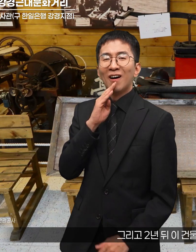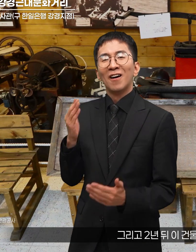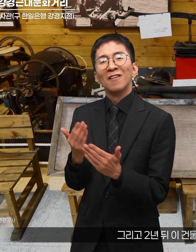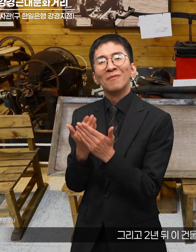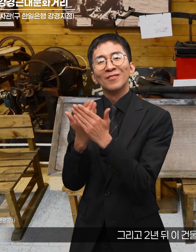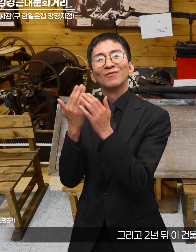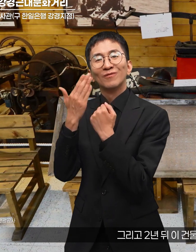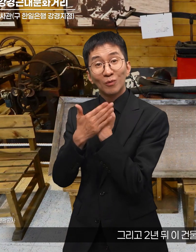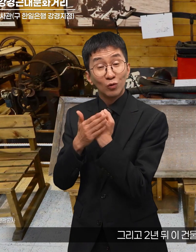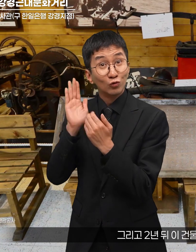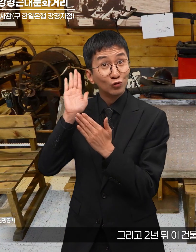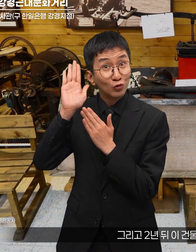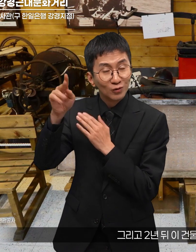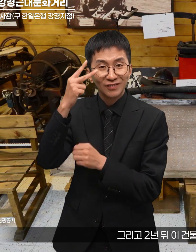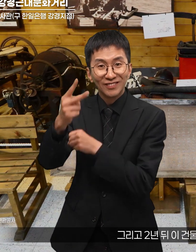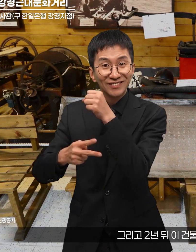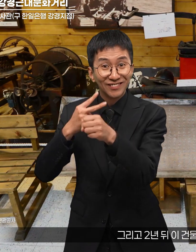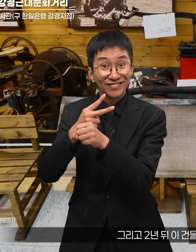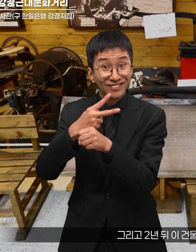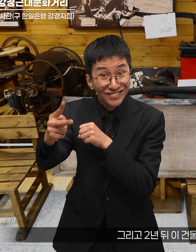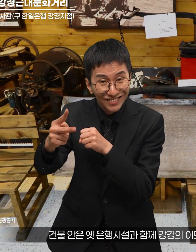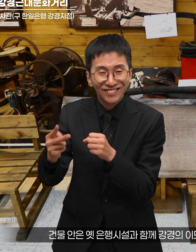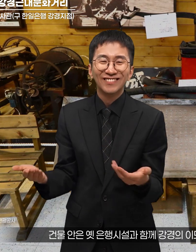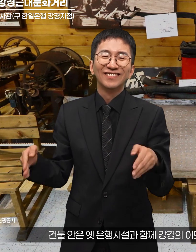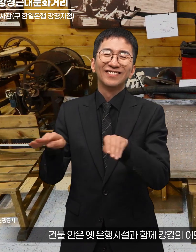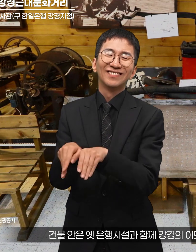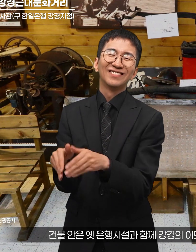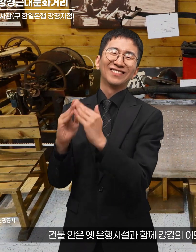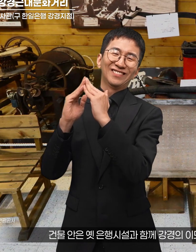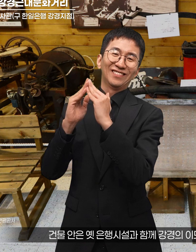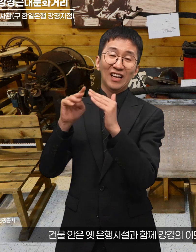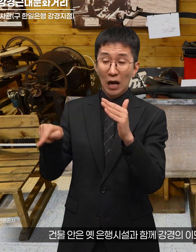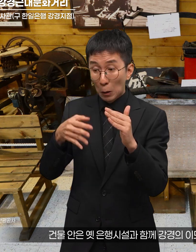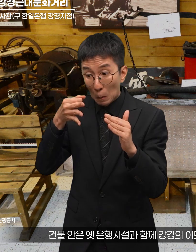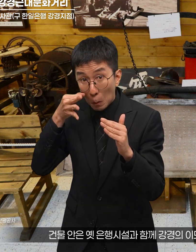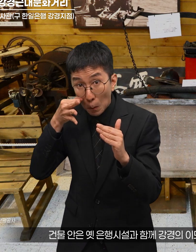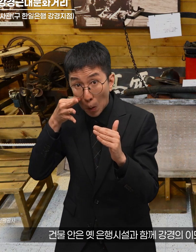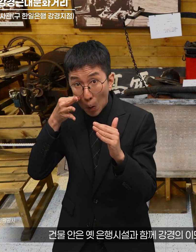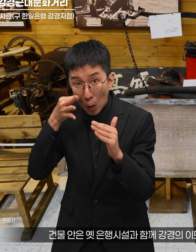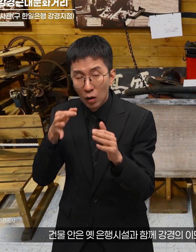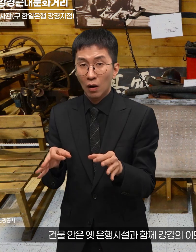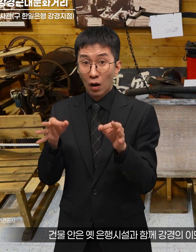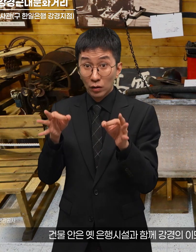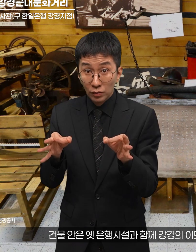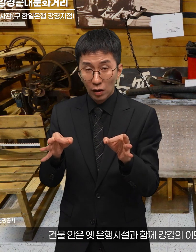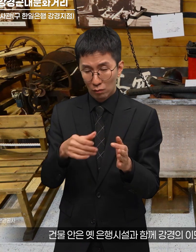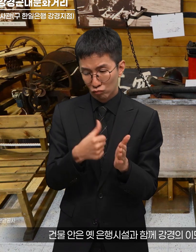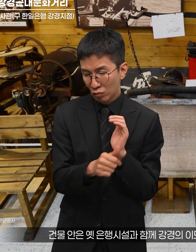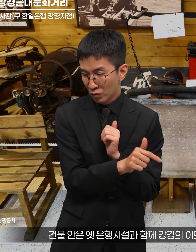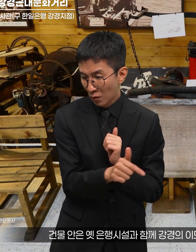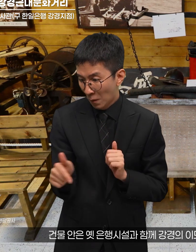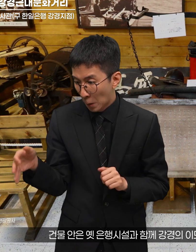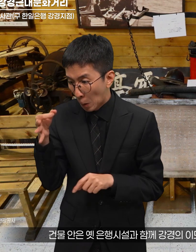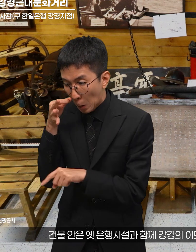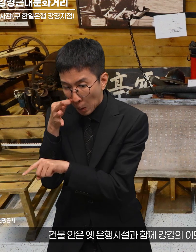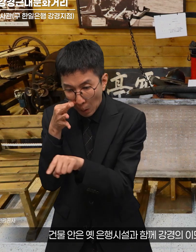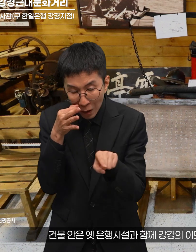이 건물을 세웠습니다. 건물 안은 옛 은행시설과 함께 강경의 이모저모를 볼 수 있는